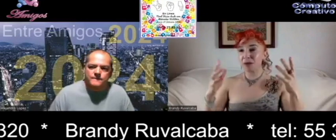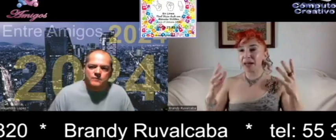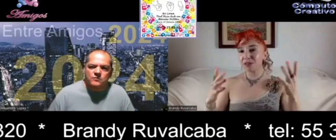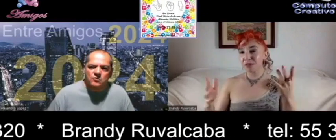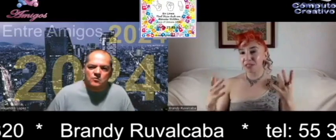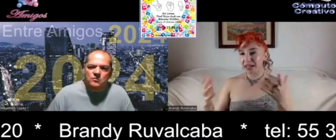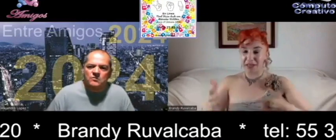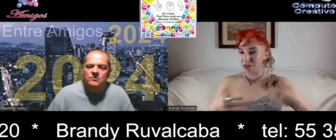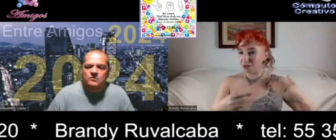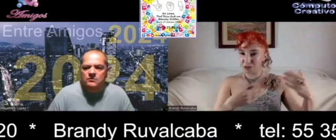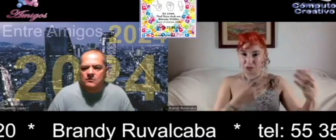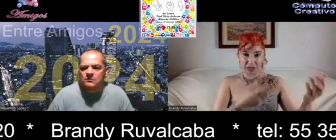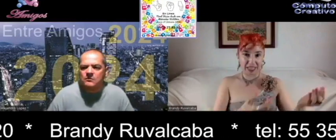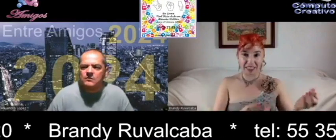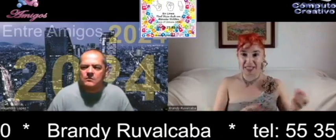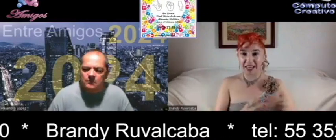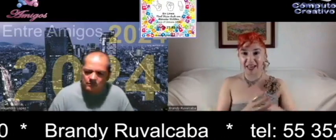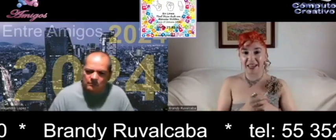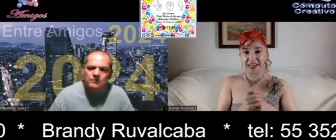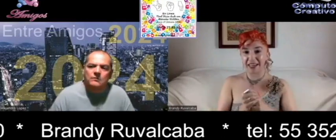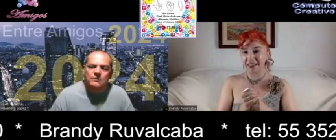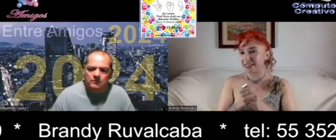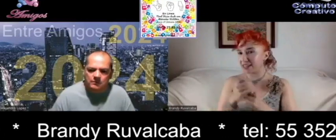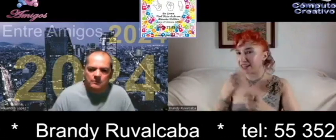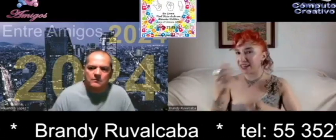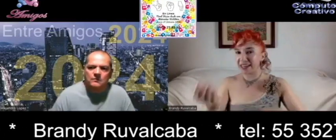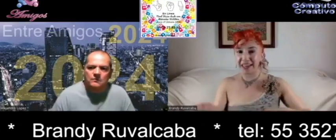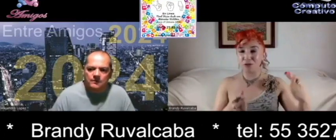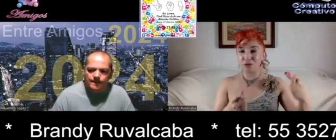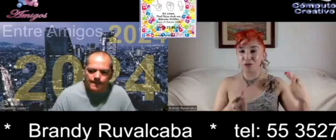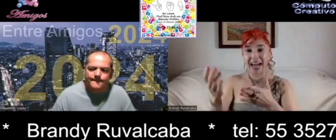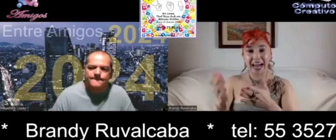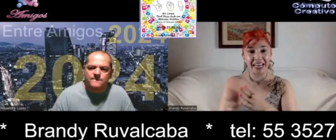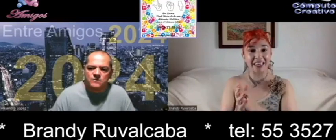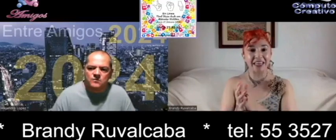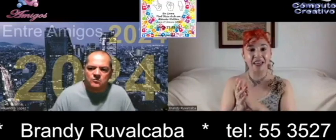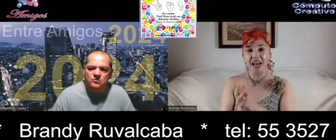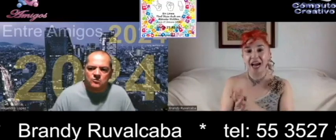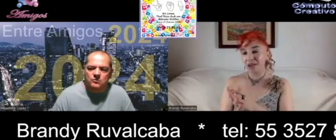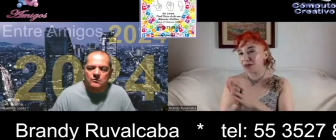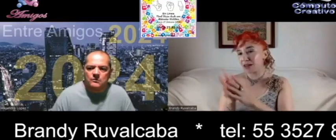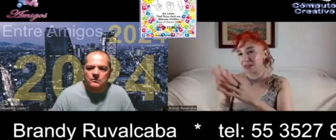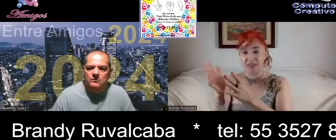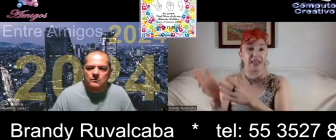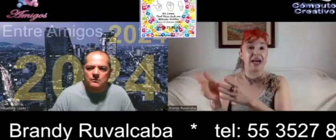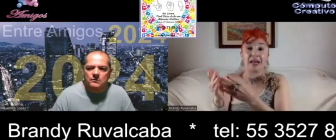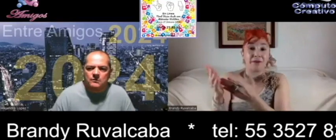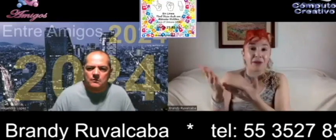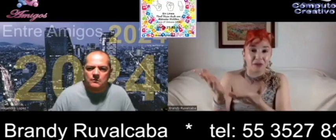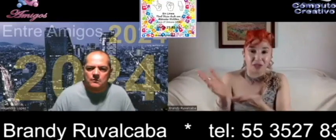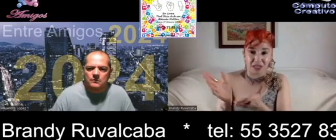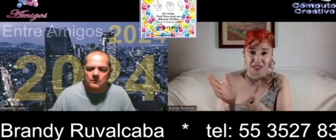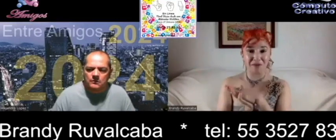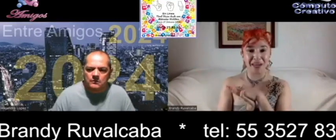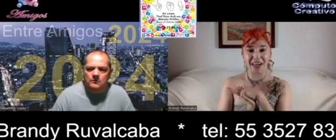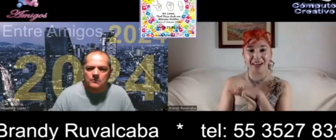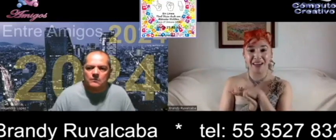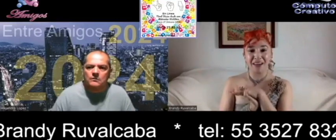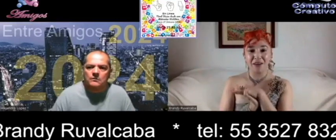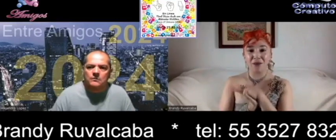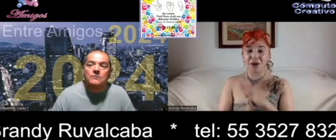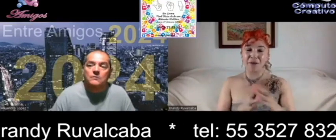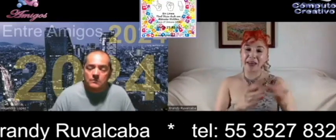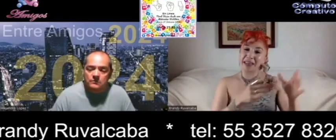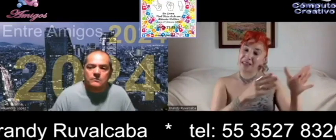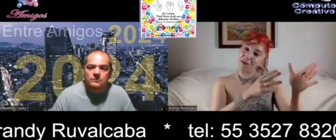necesariamente innovando, o sea, el hecho de estarte moviendo en tu casa, de hacer tarea o ayudarle a alguien, ayudar a lavar los trastes a